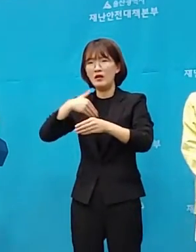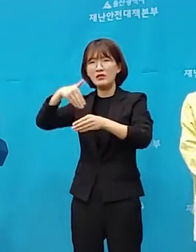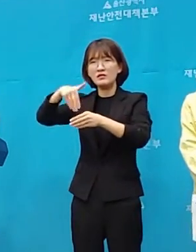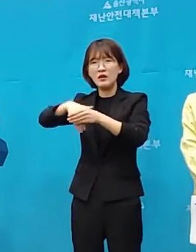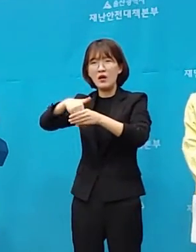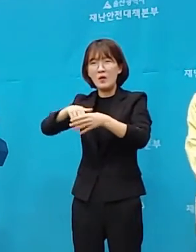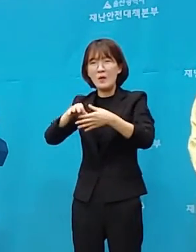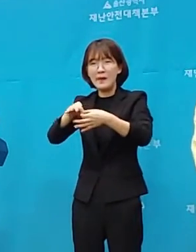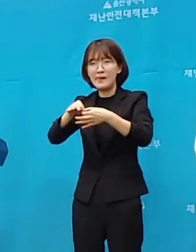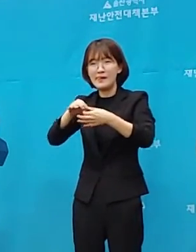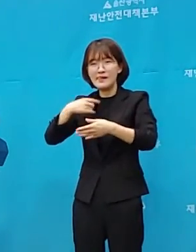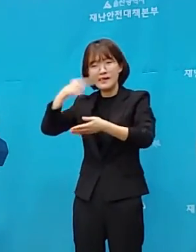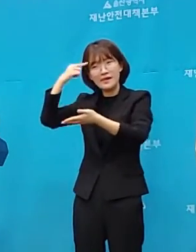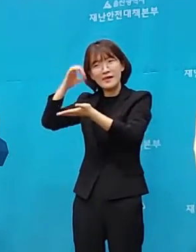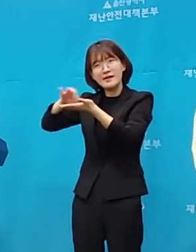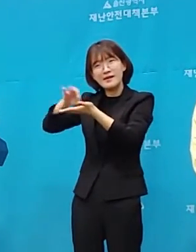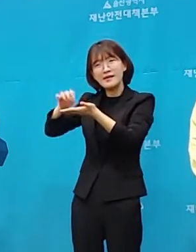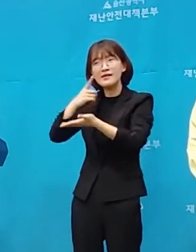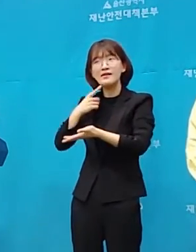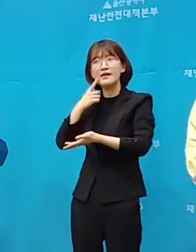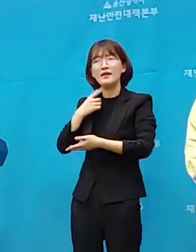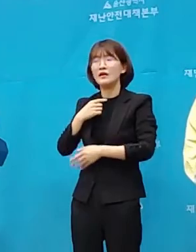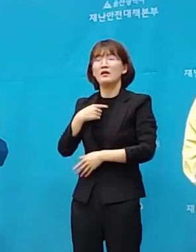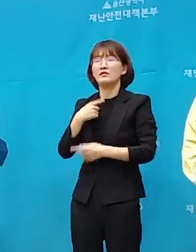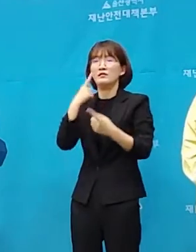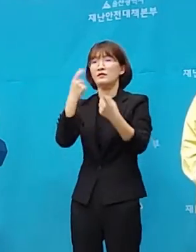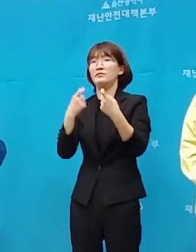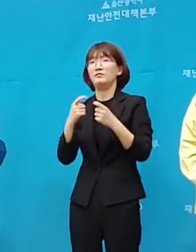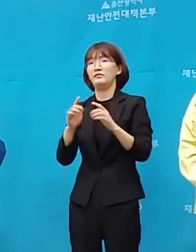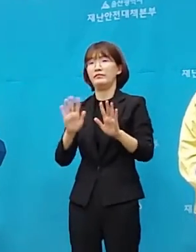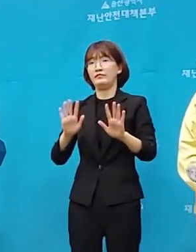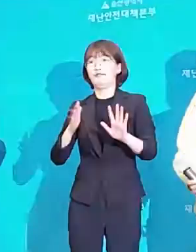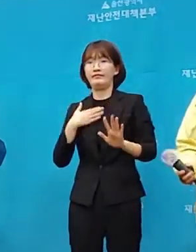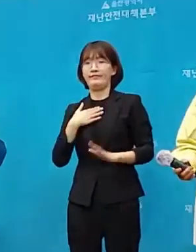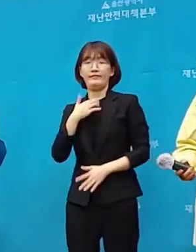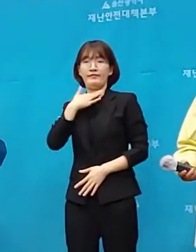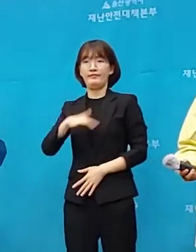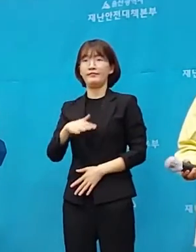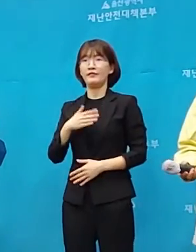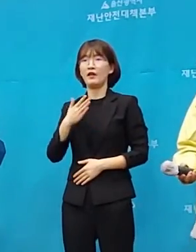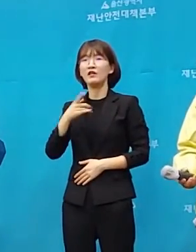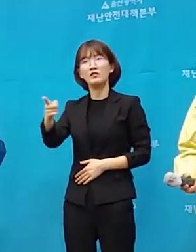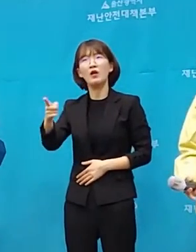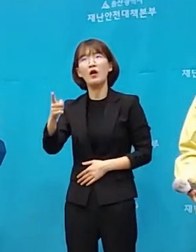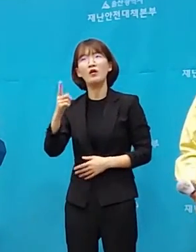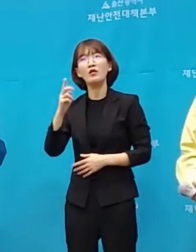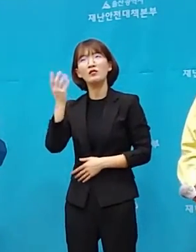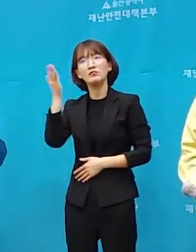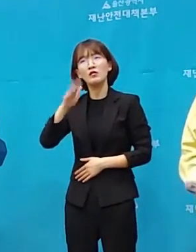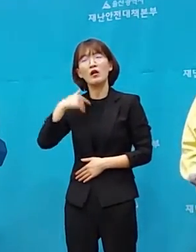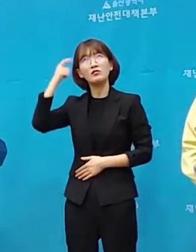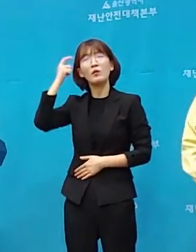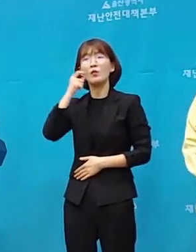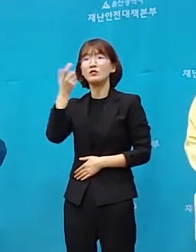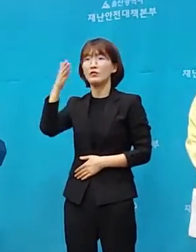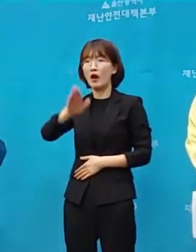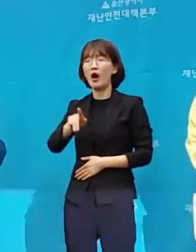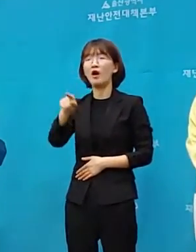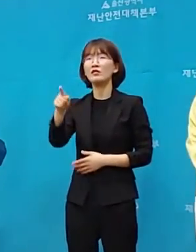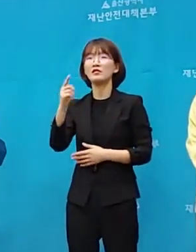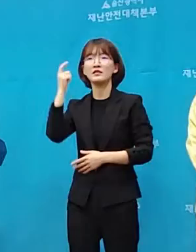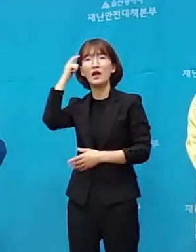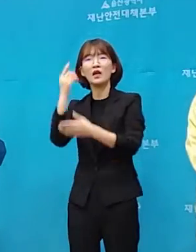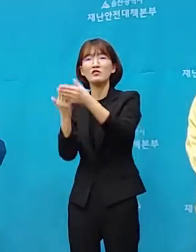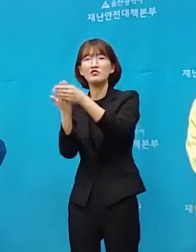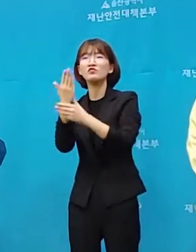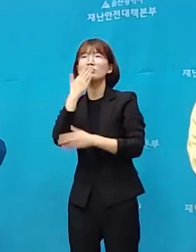정말 누구만큼도 그걸 의식을 못했는데 말씀해 주시니까 아 그런 또 생각도 가능했구나